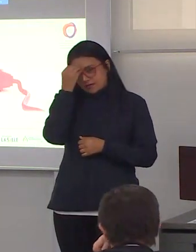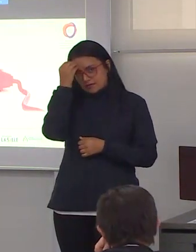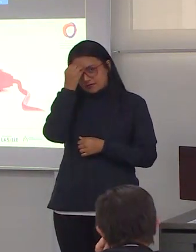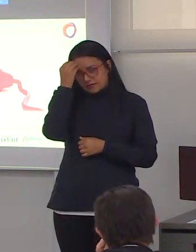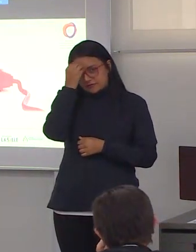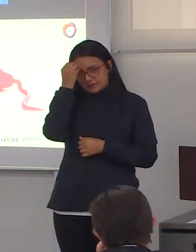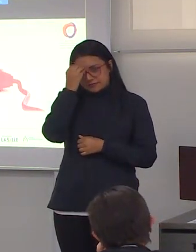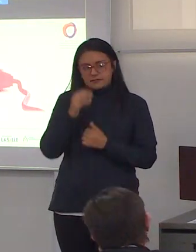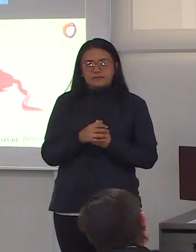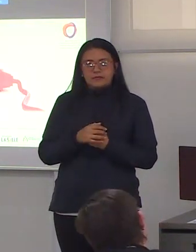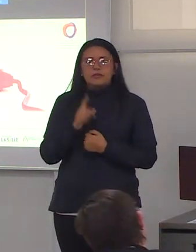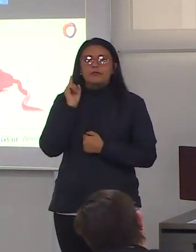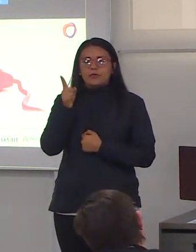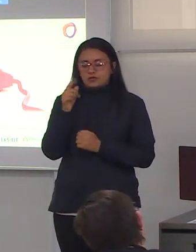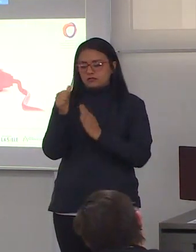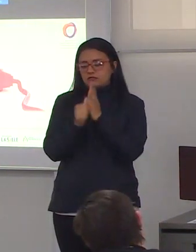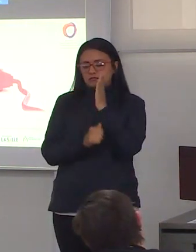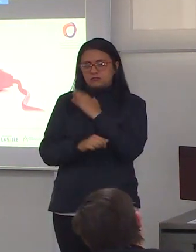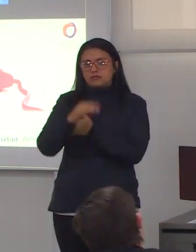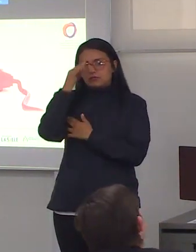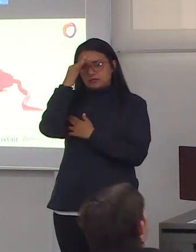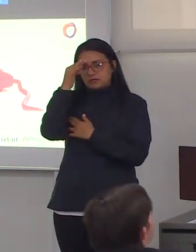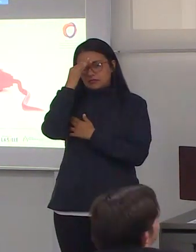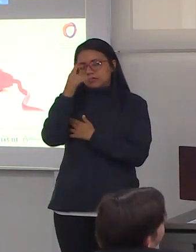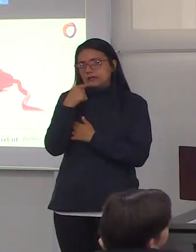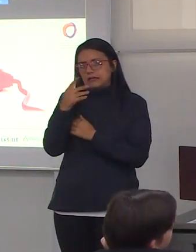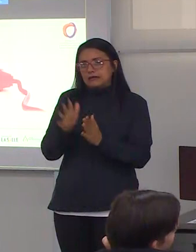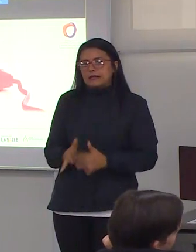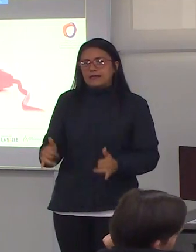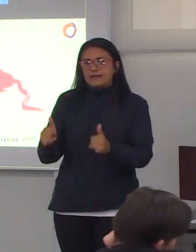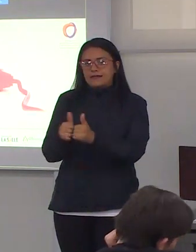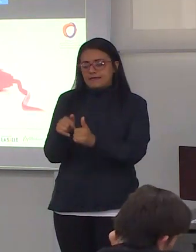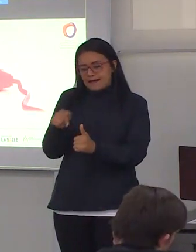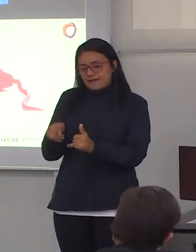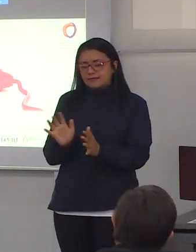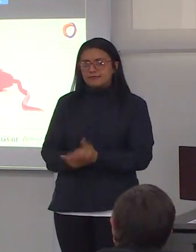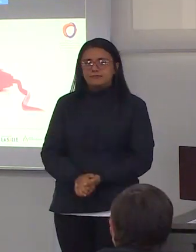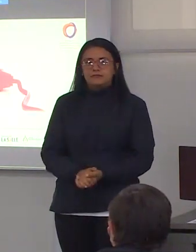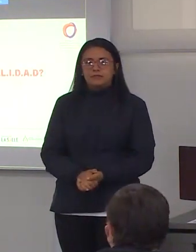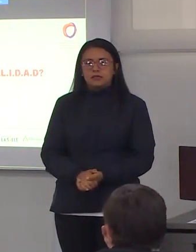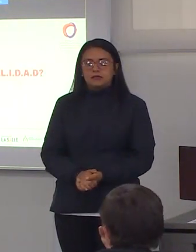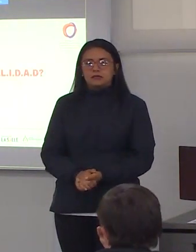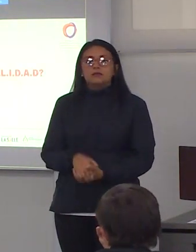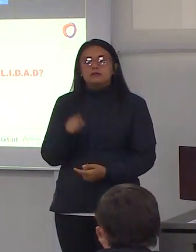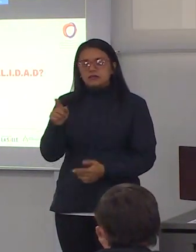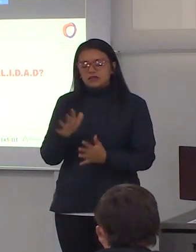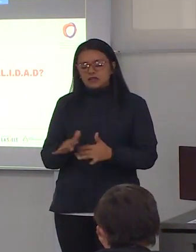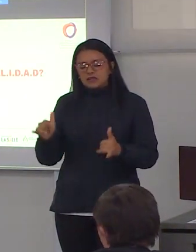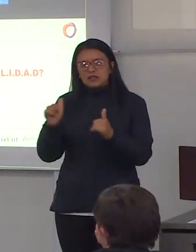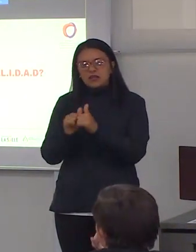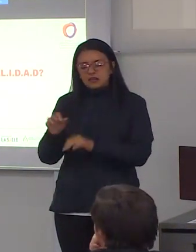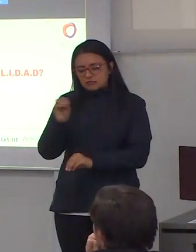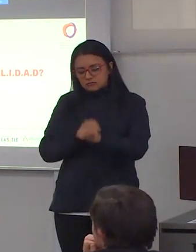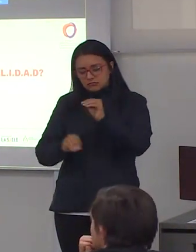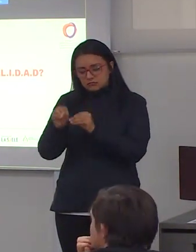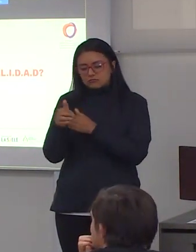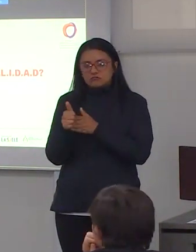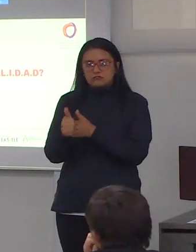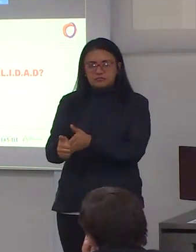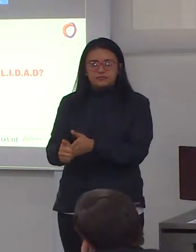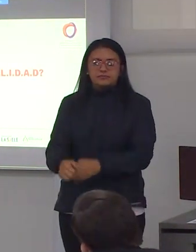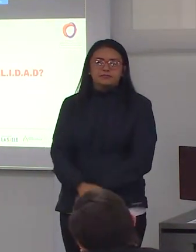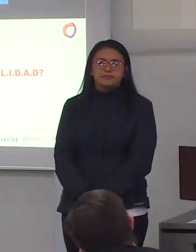y por eso nuestro programa y filosofía se llama realidad de allí surge y se construyó como una ruta